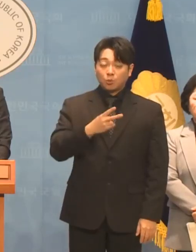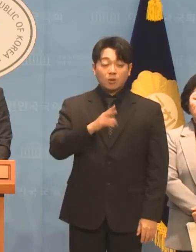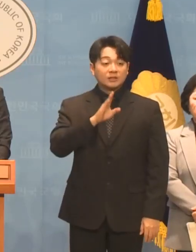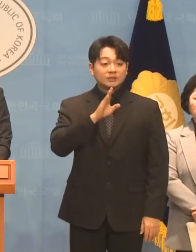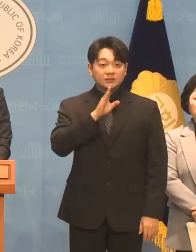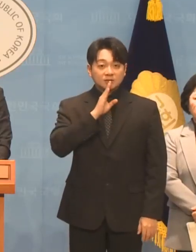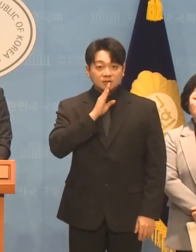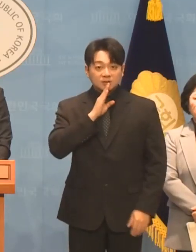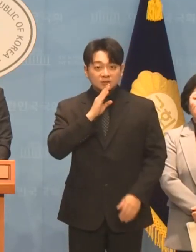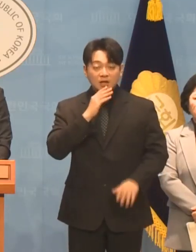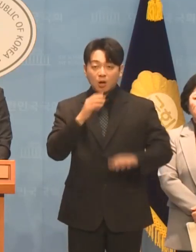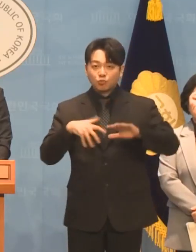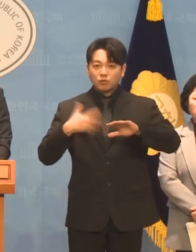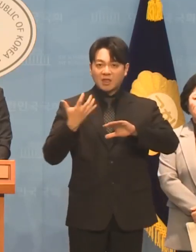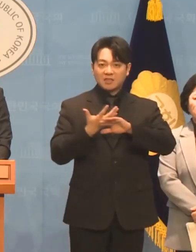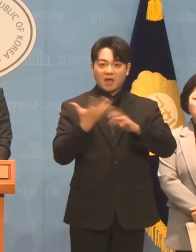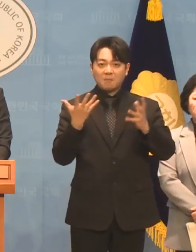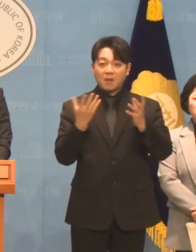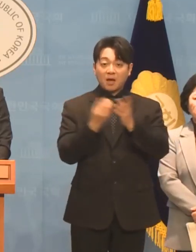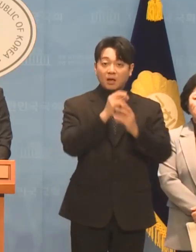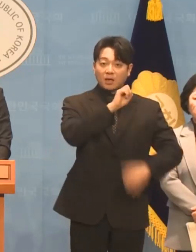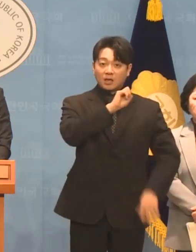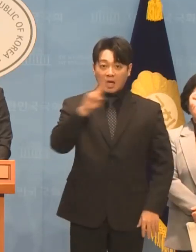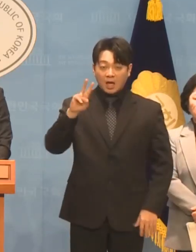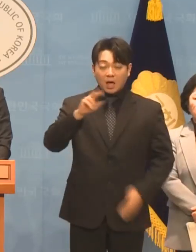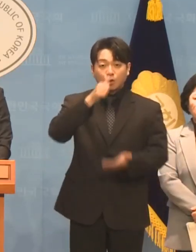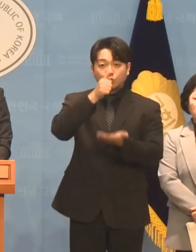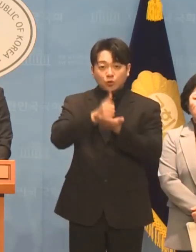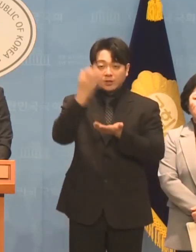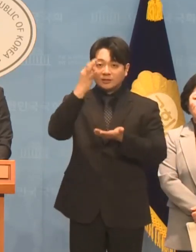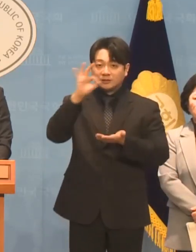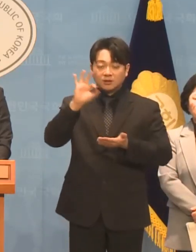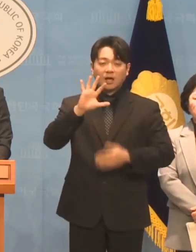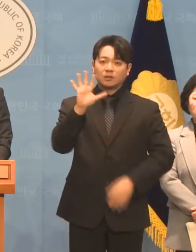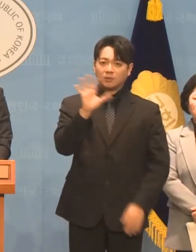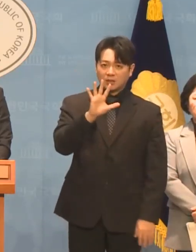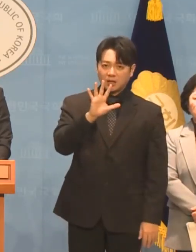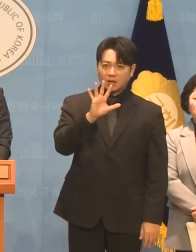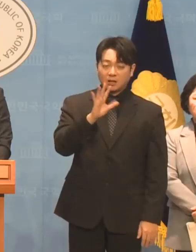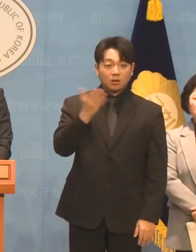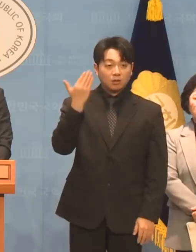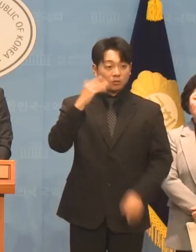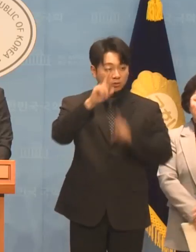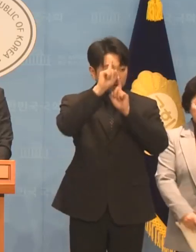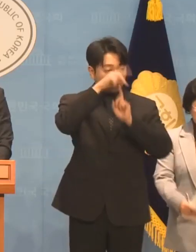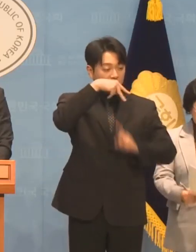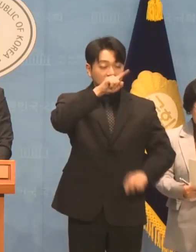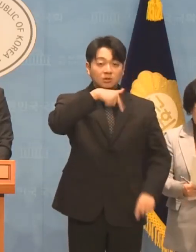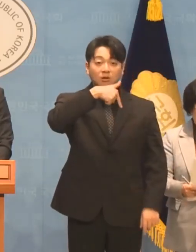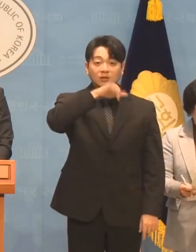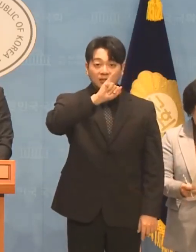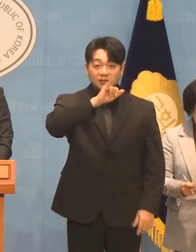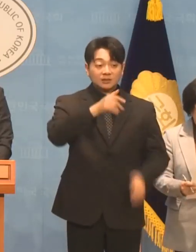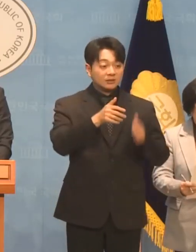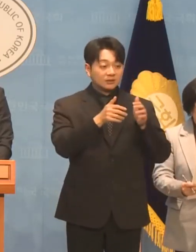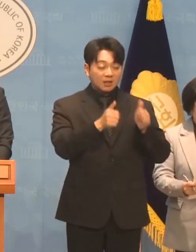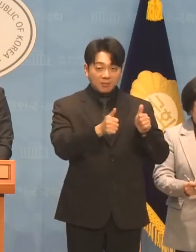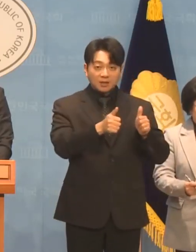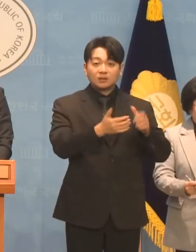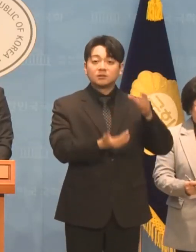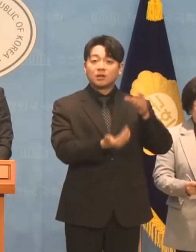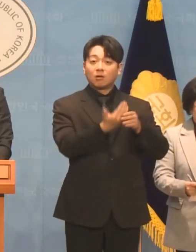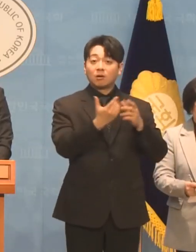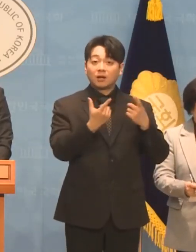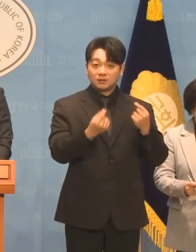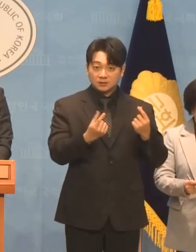내란 선동죄 또는 내란 선전죄가 성립하는 것도 아닙니다. 이석기 전 의원의 사건을 보더라도 우리 법원은 내란 음모